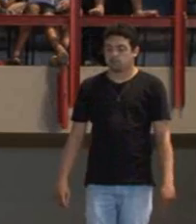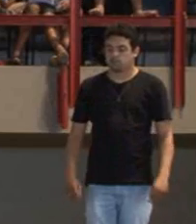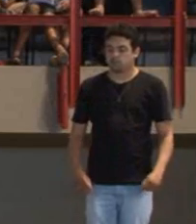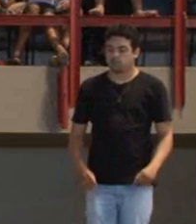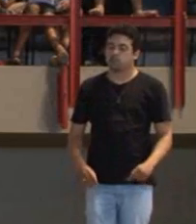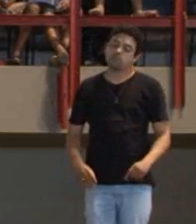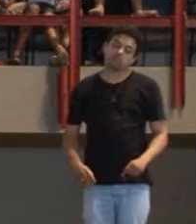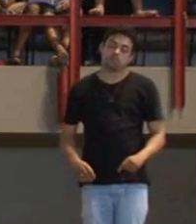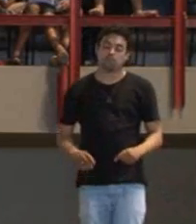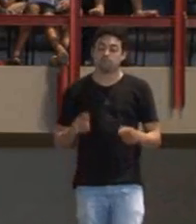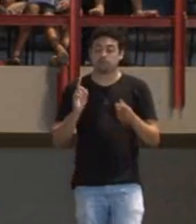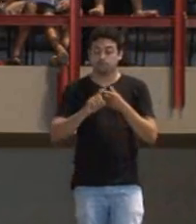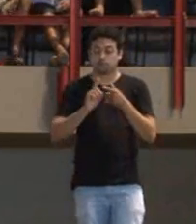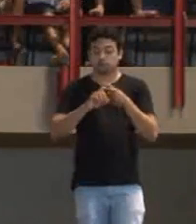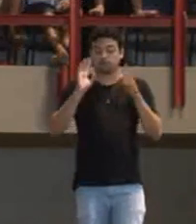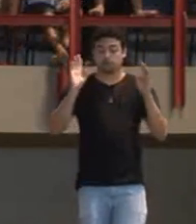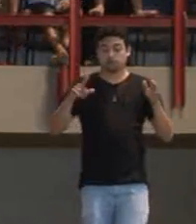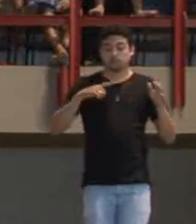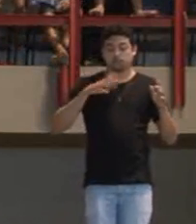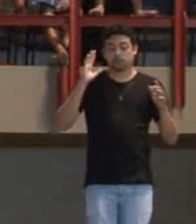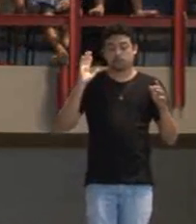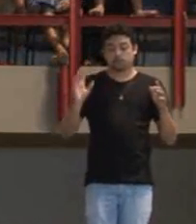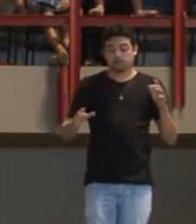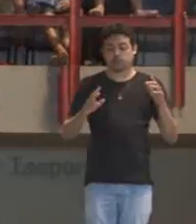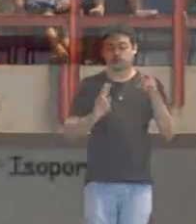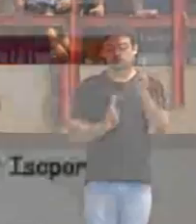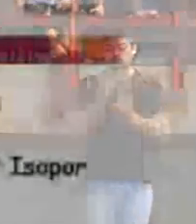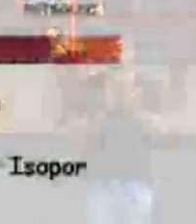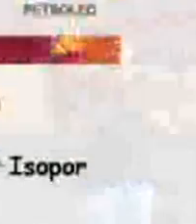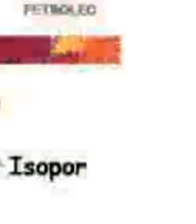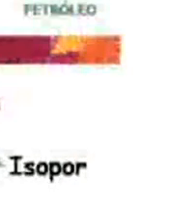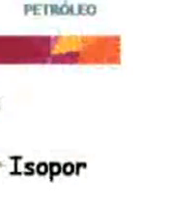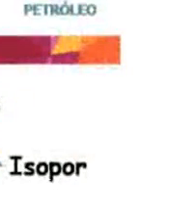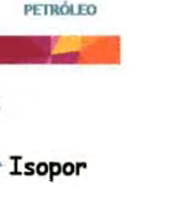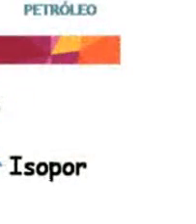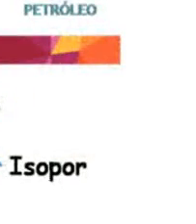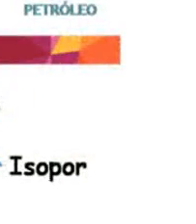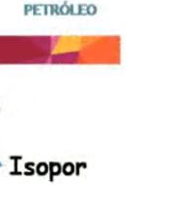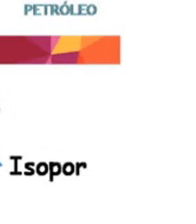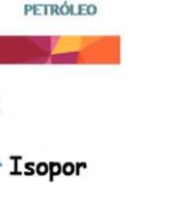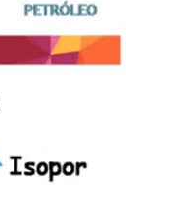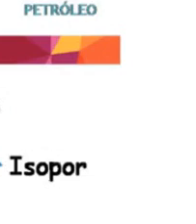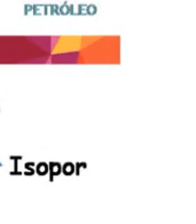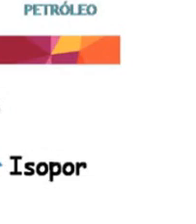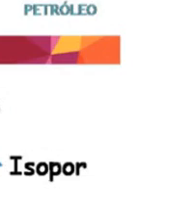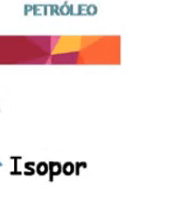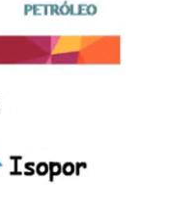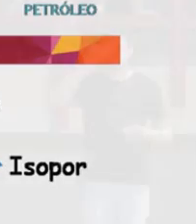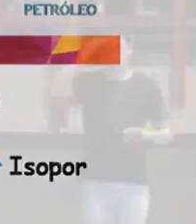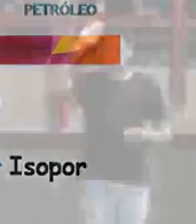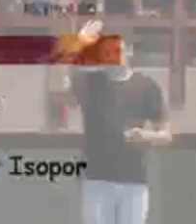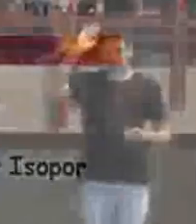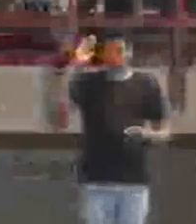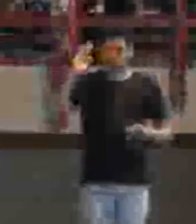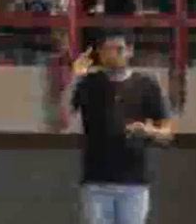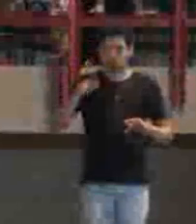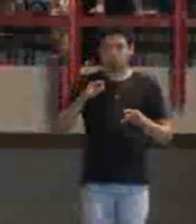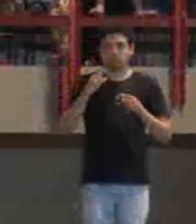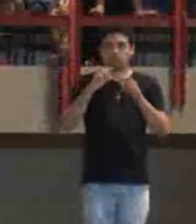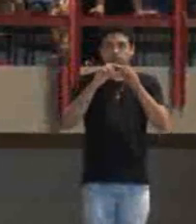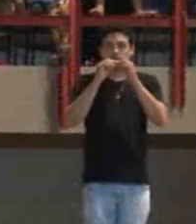E também a partir do petróleo você obtém a goma arábica. Vocês sabem o que é goma arábica?